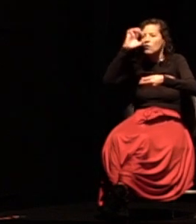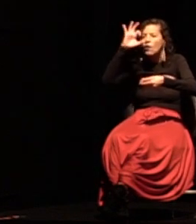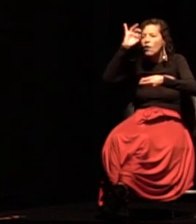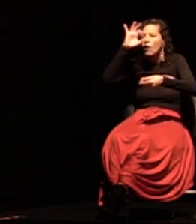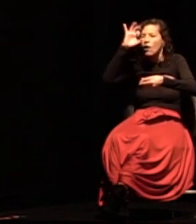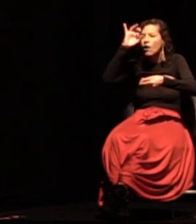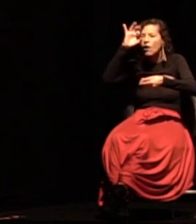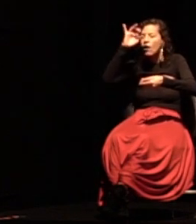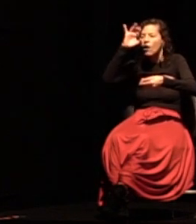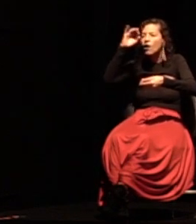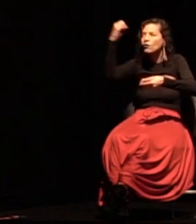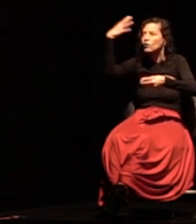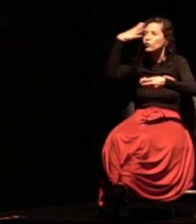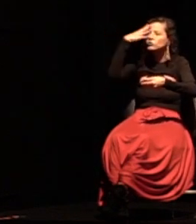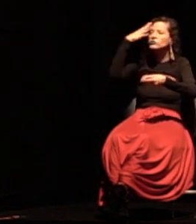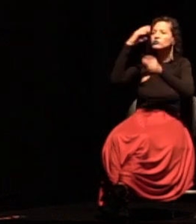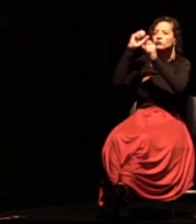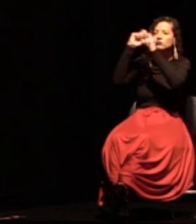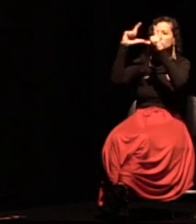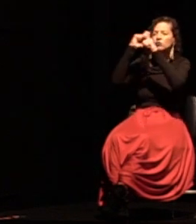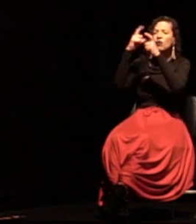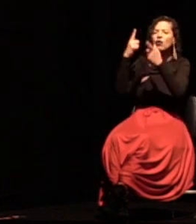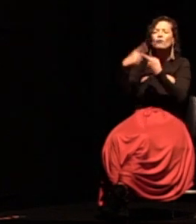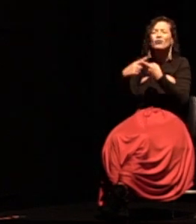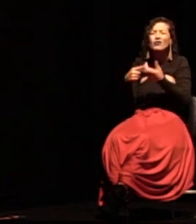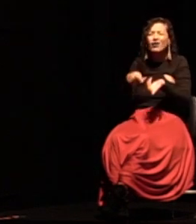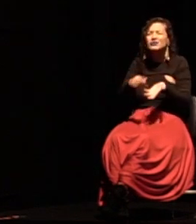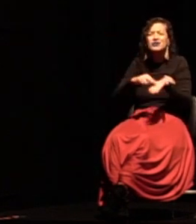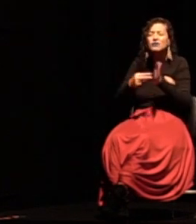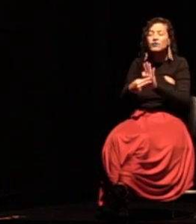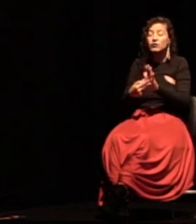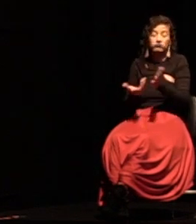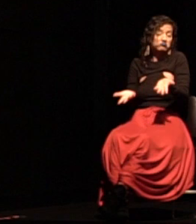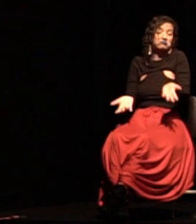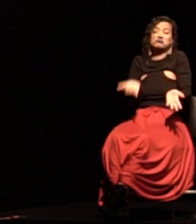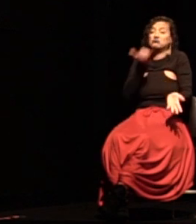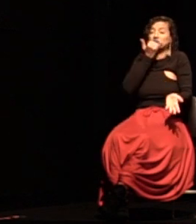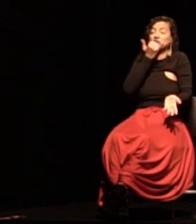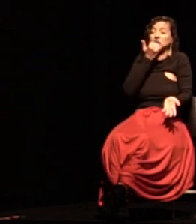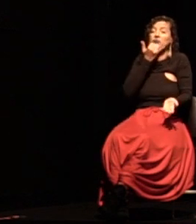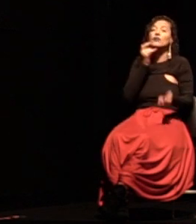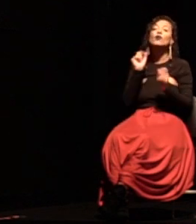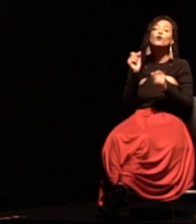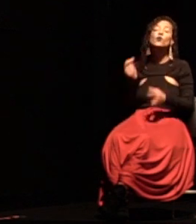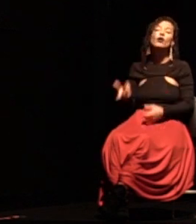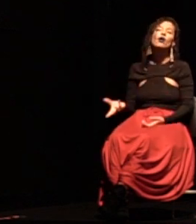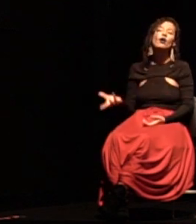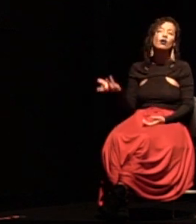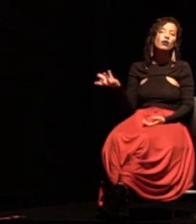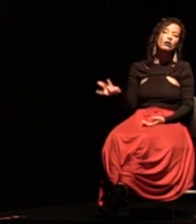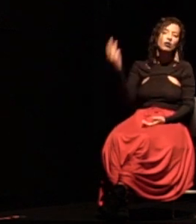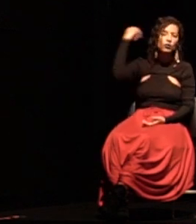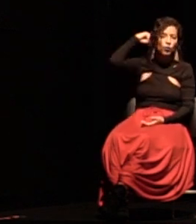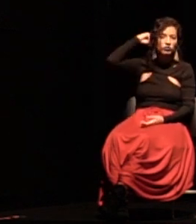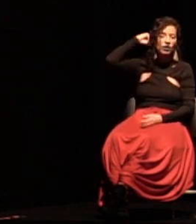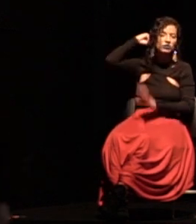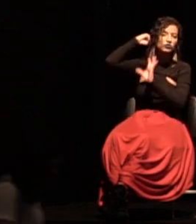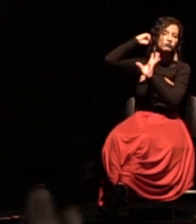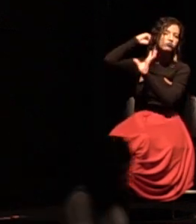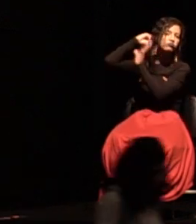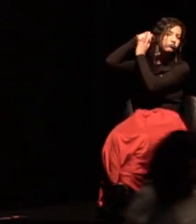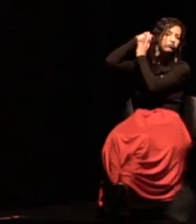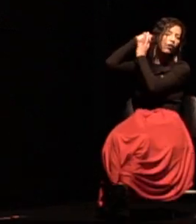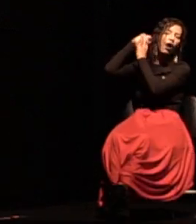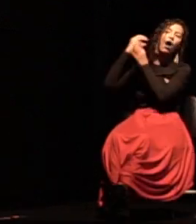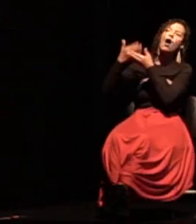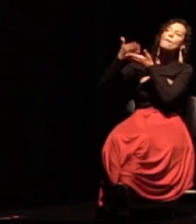quando vem tal luz. Bom, porque isso vem amalgamado com